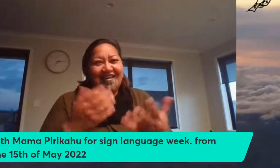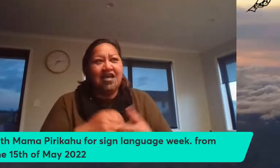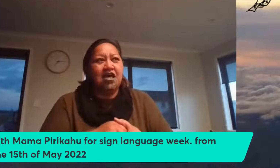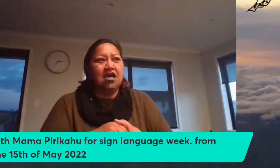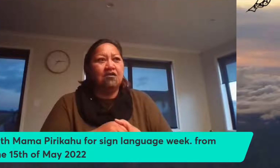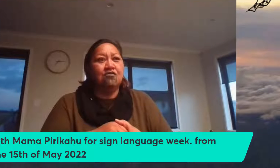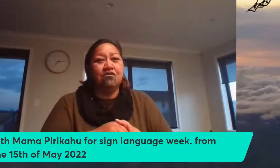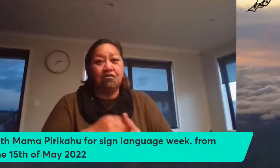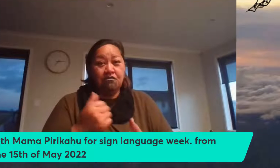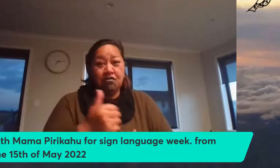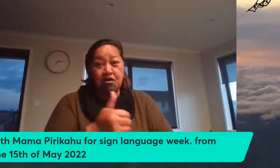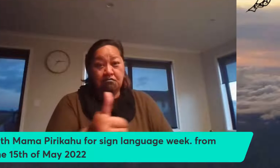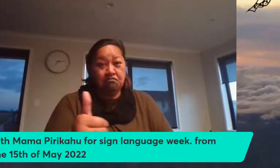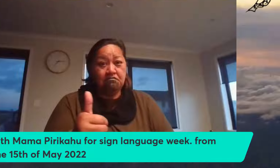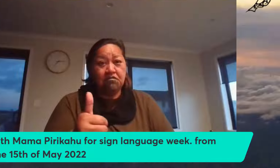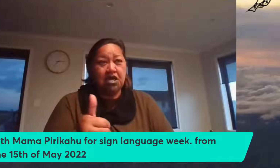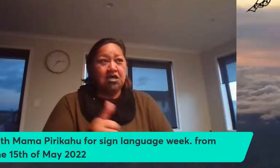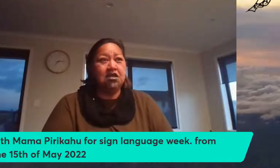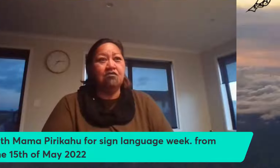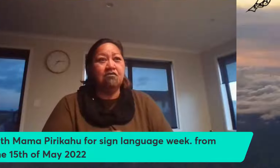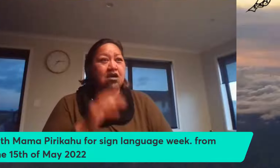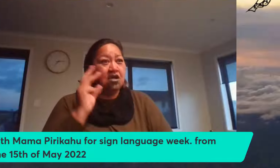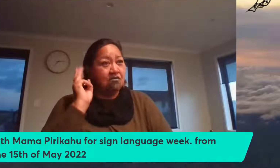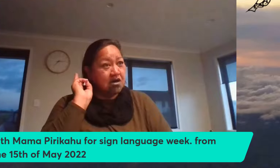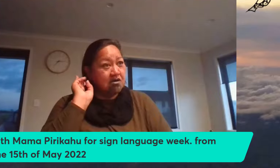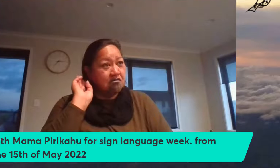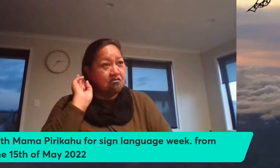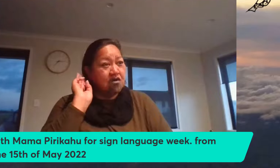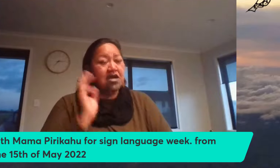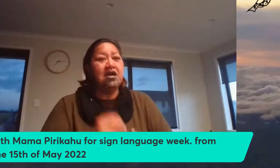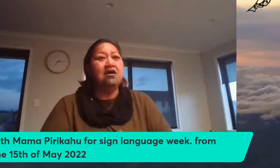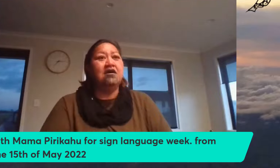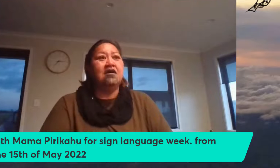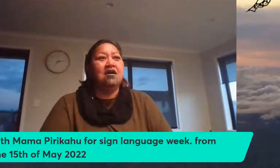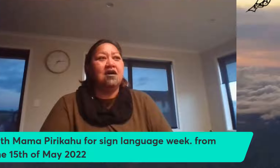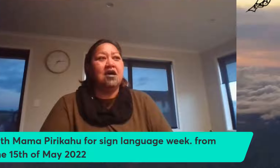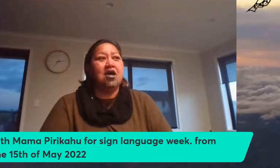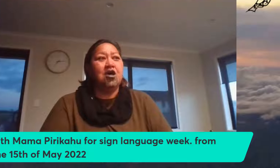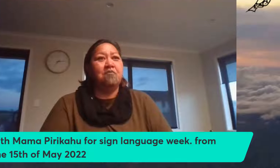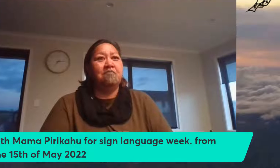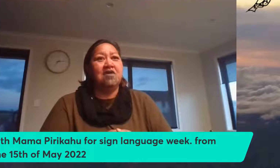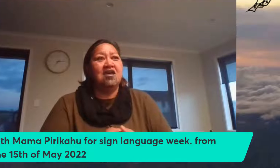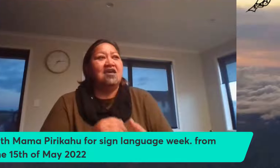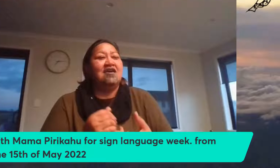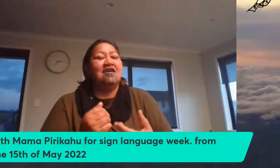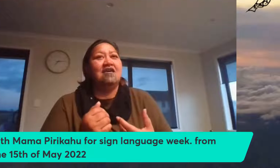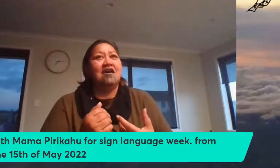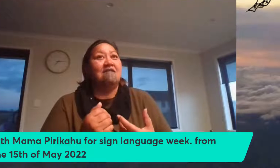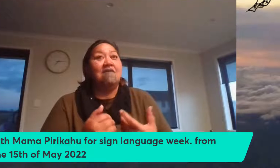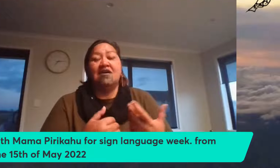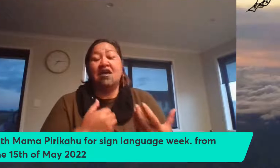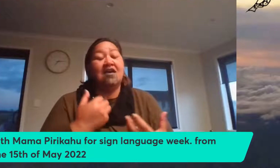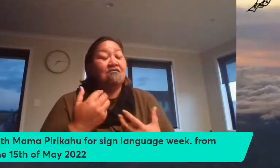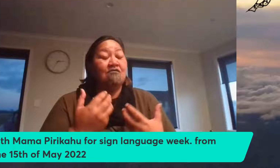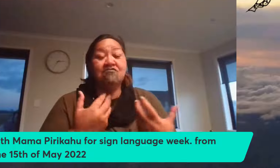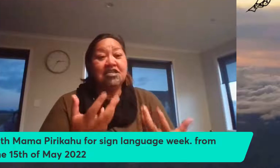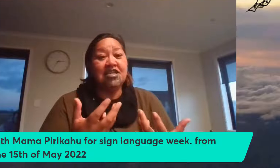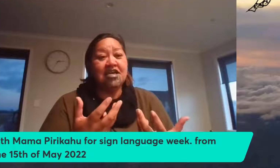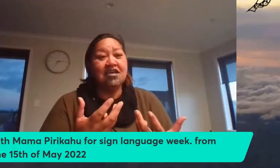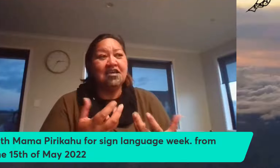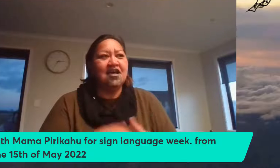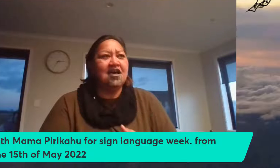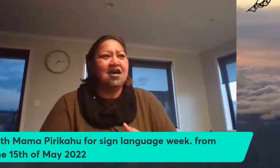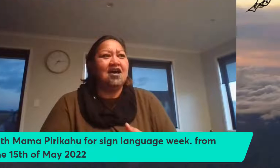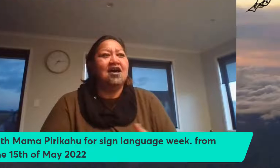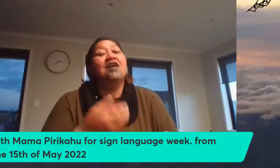heoi. Ko koutou te hunga e wakarongo ana, he